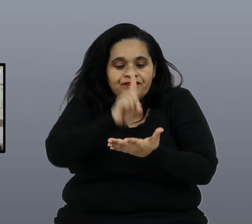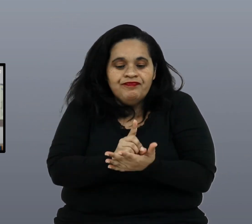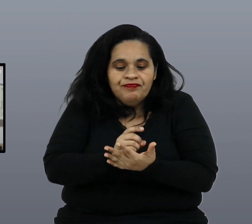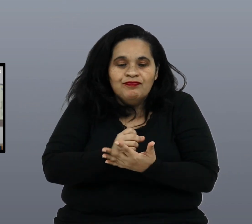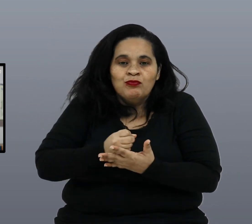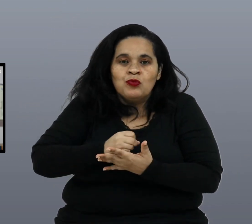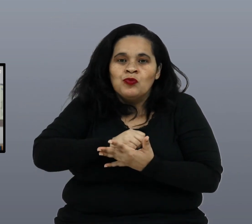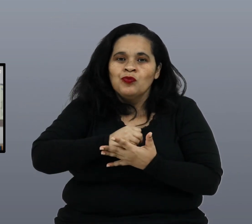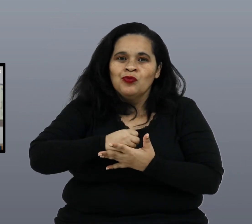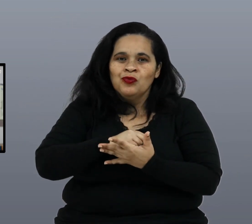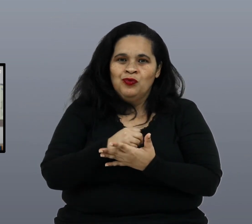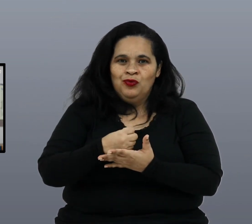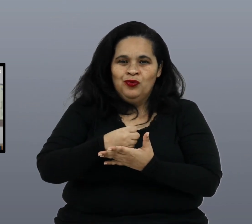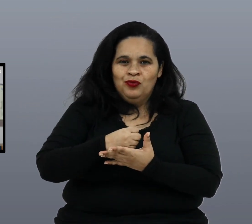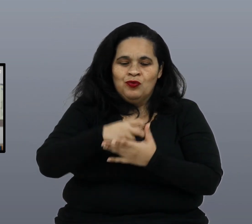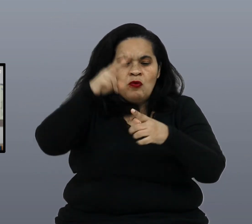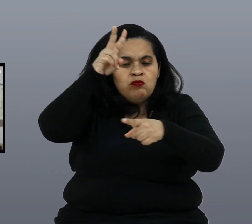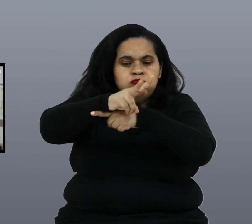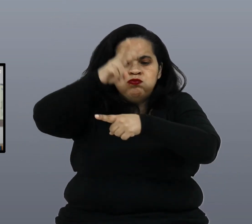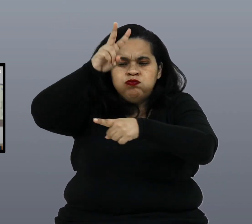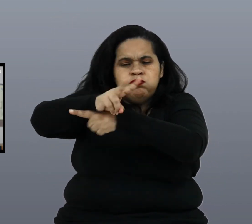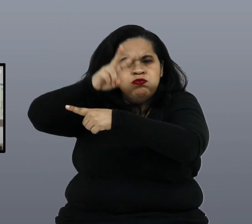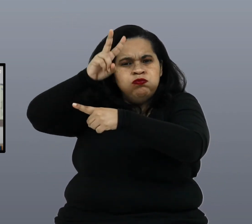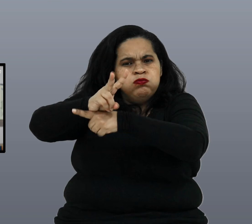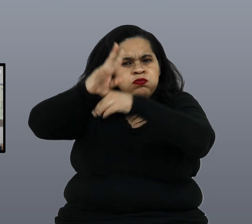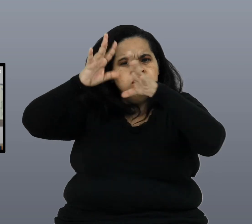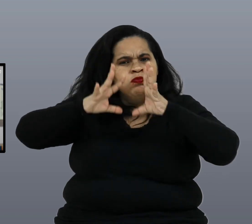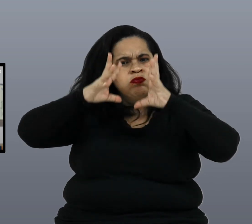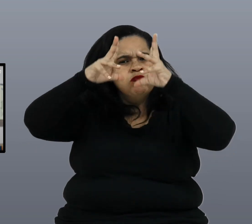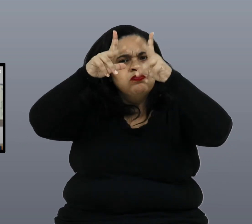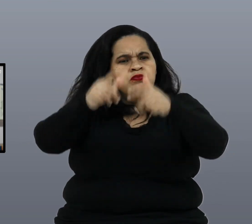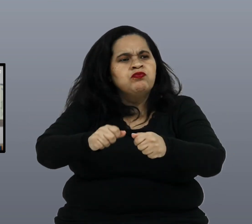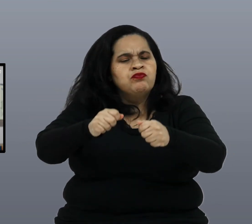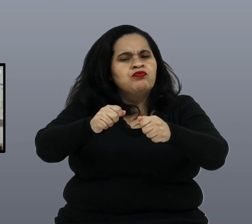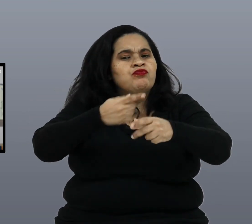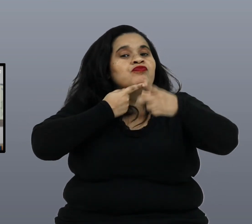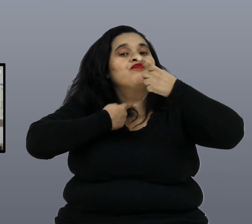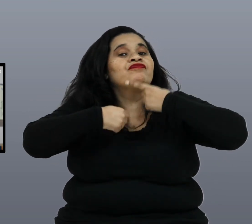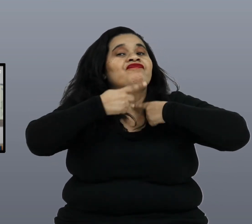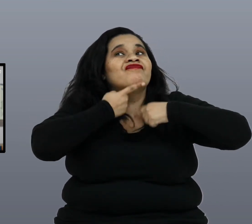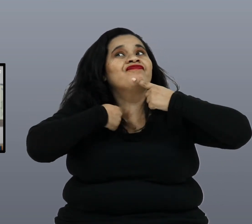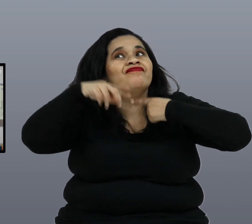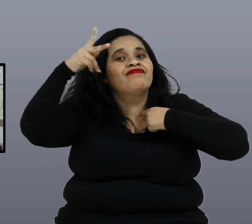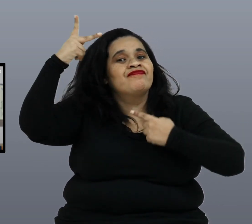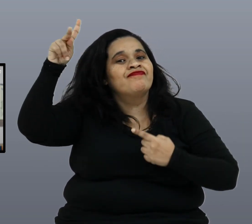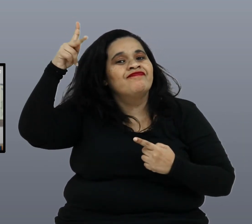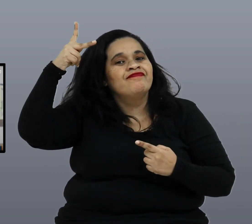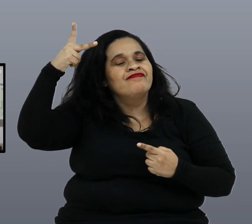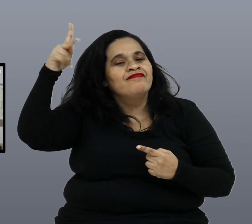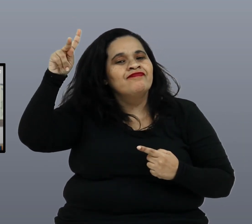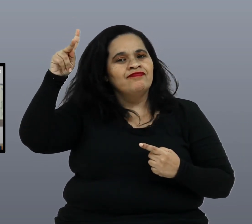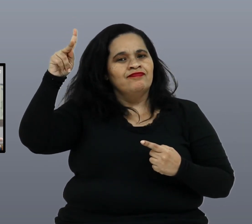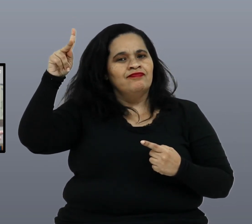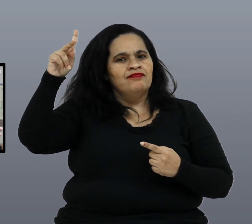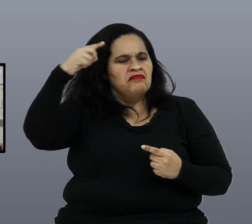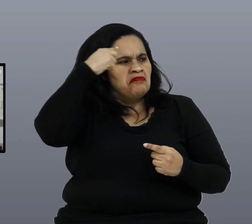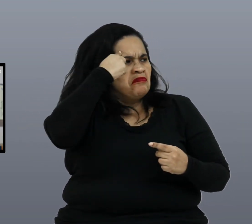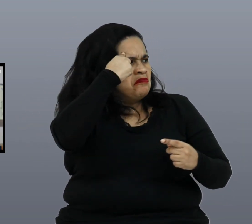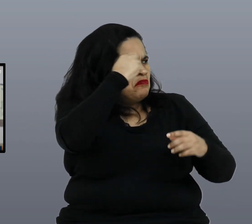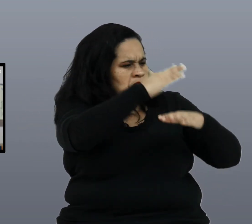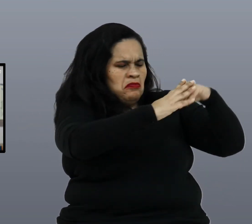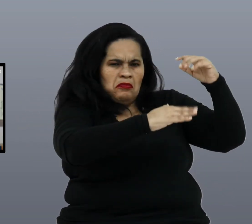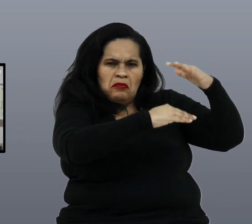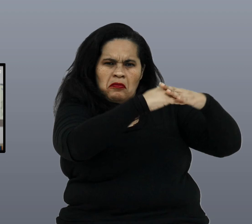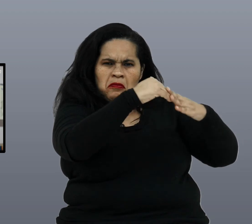Deus está dirigindo, que as rédeas da história, na verdade, não estão nas mãos dos poderosos